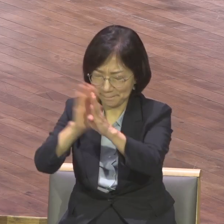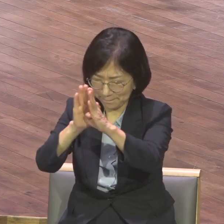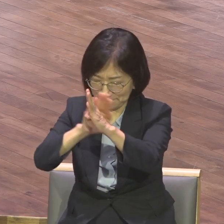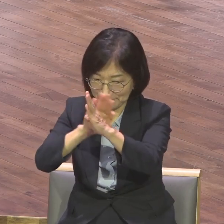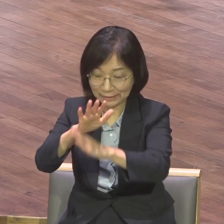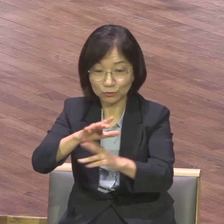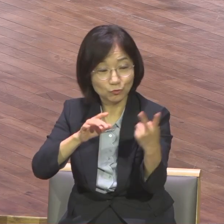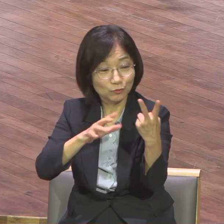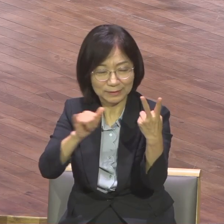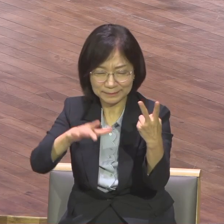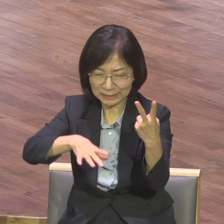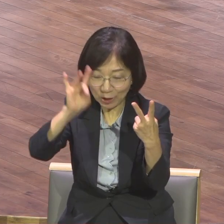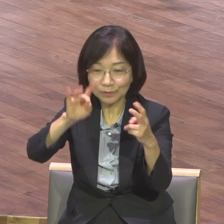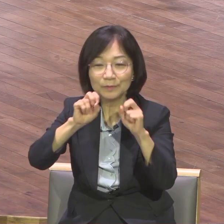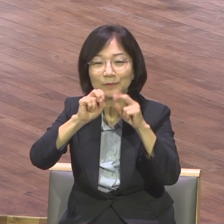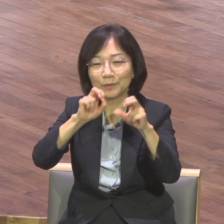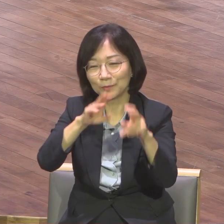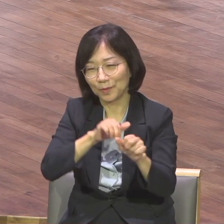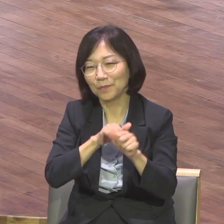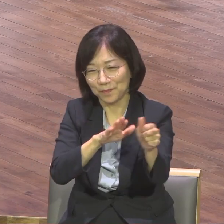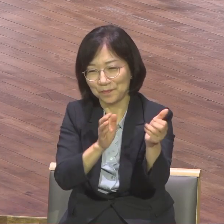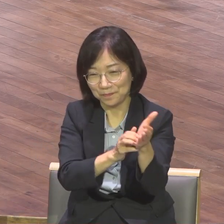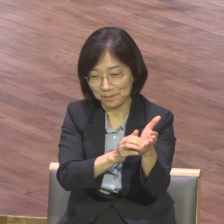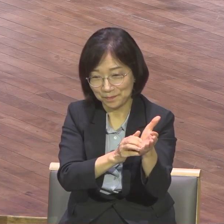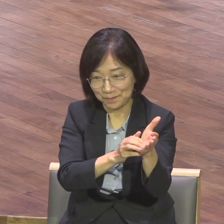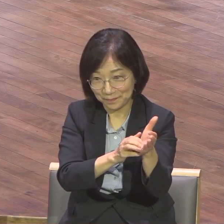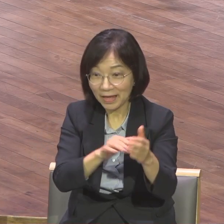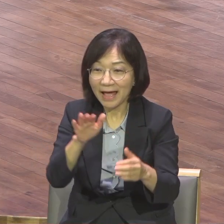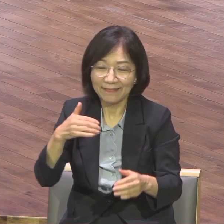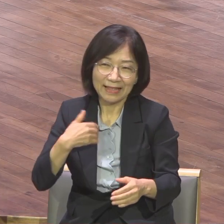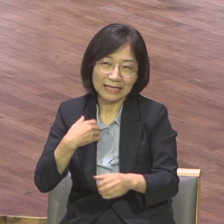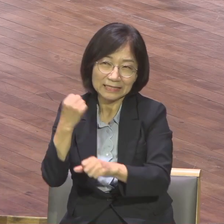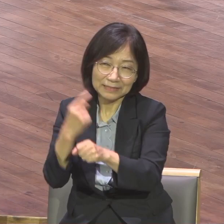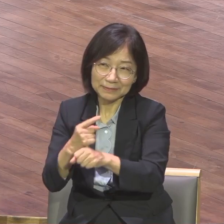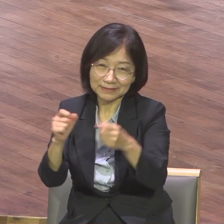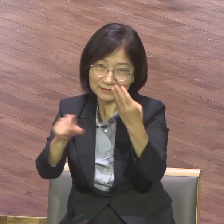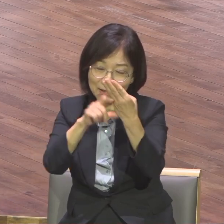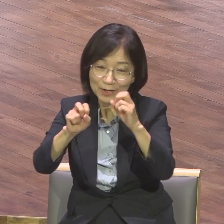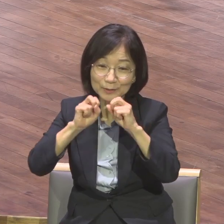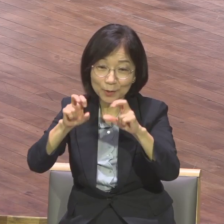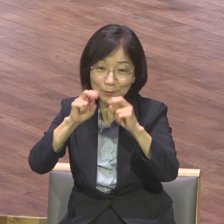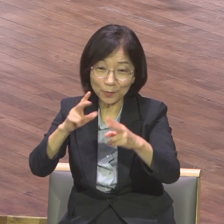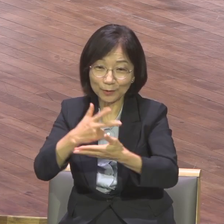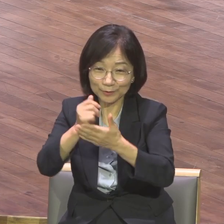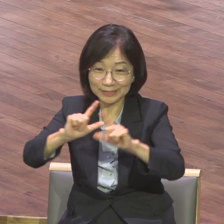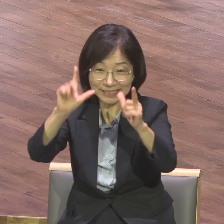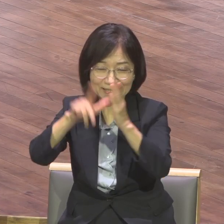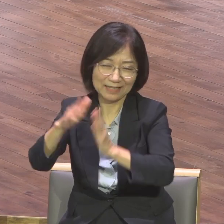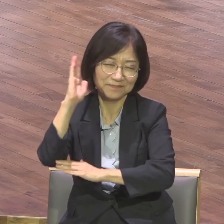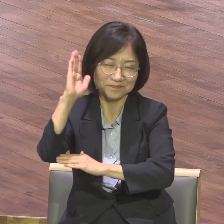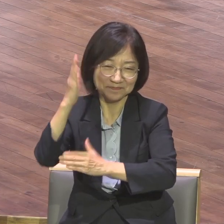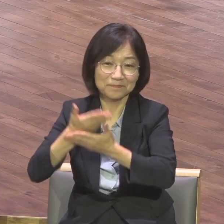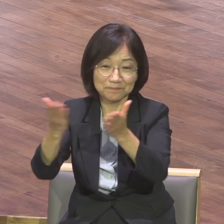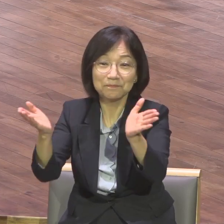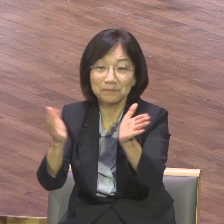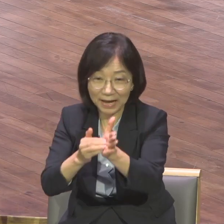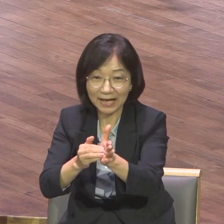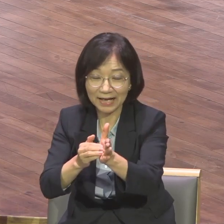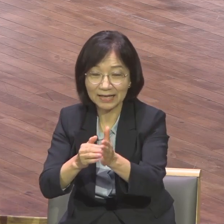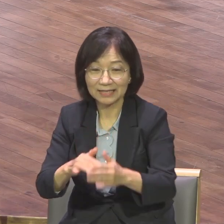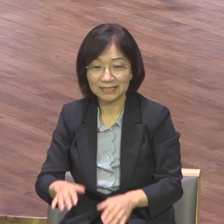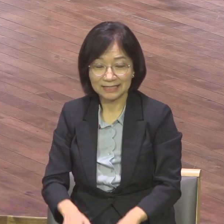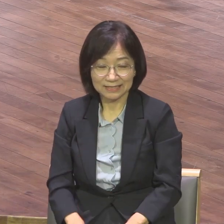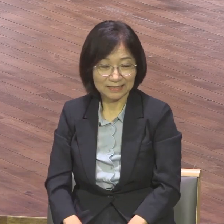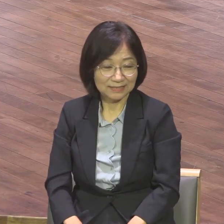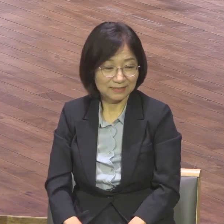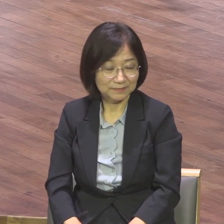부분은 올해 선교 주일에 이미 제가 말씀을 드렸습니다. 사도행전 13장부터 본격적으로